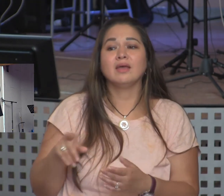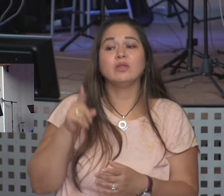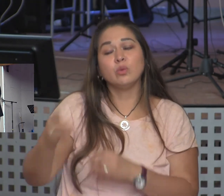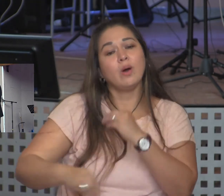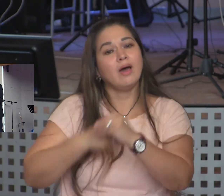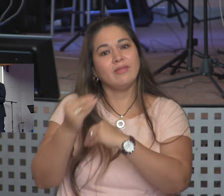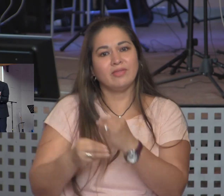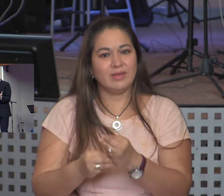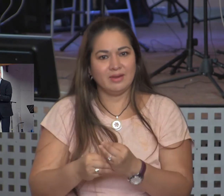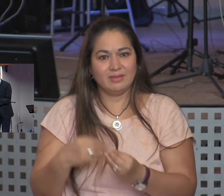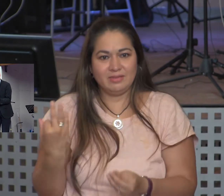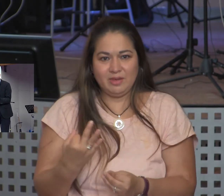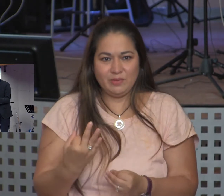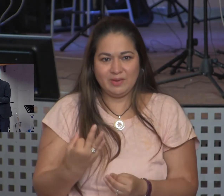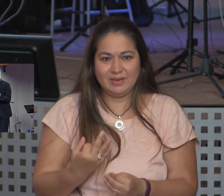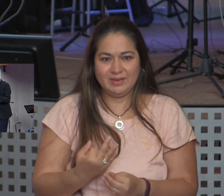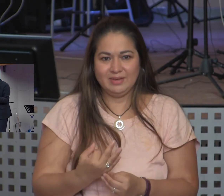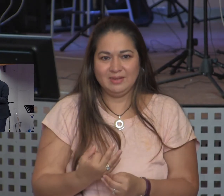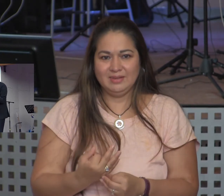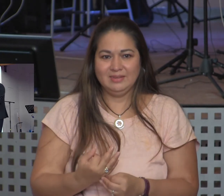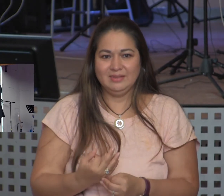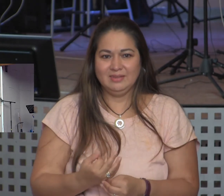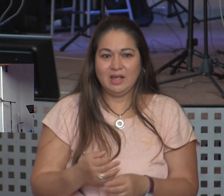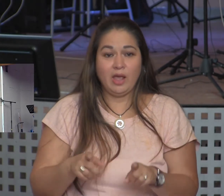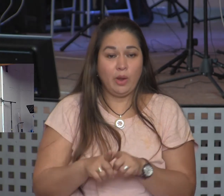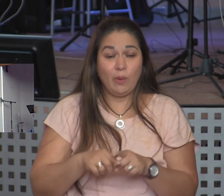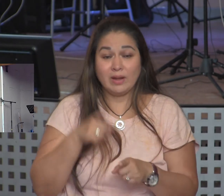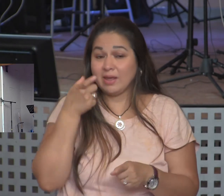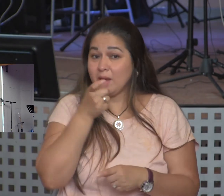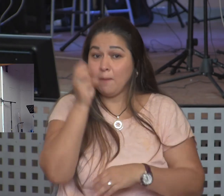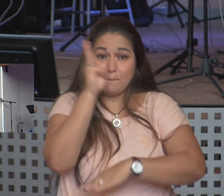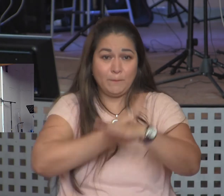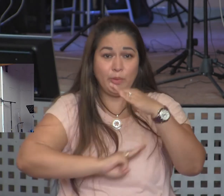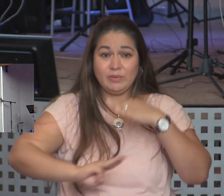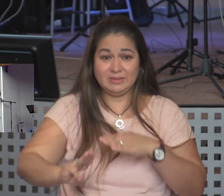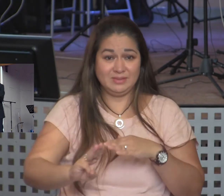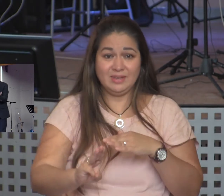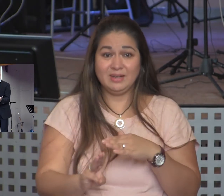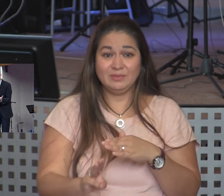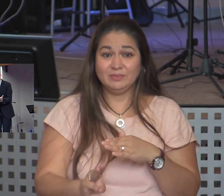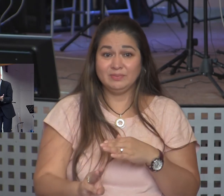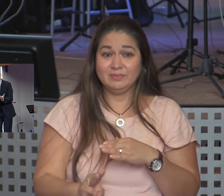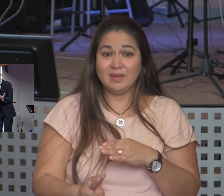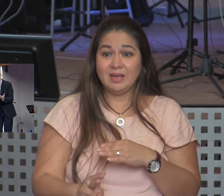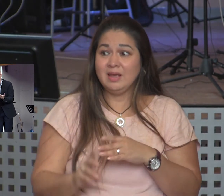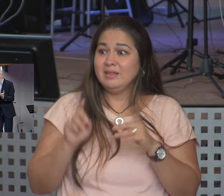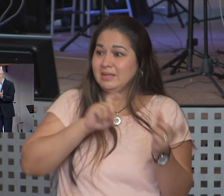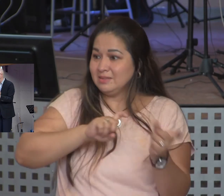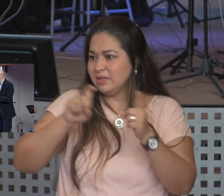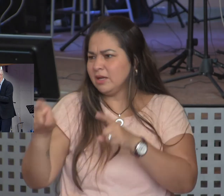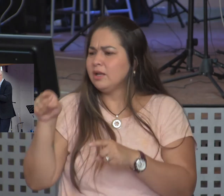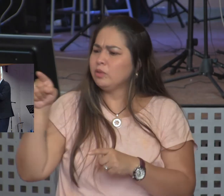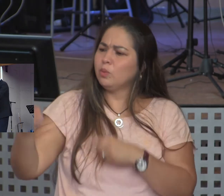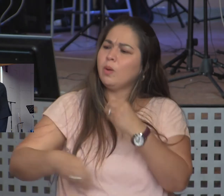Apostólicamente igual, proféticamente igual. Llega un momento que toda nuestra profecía es decir a la gente lo que tiene que hacer.